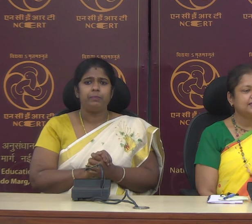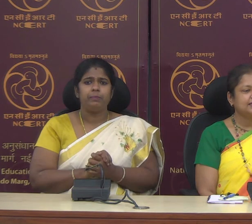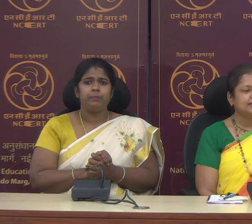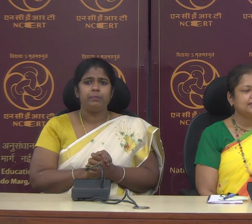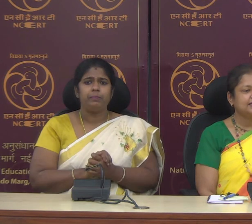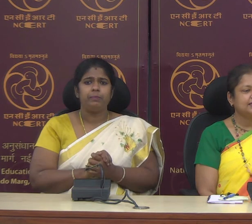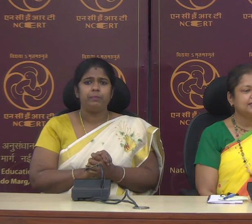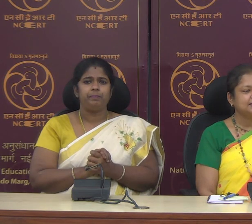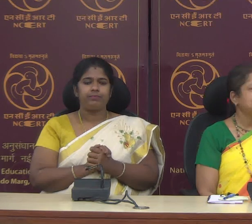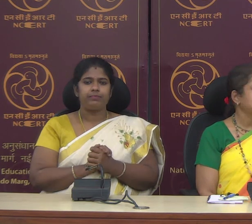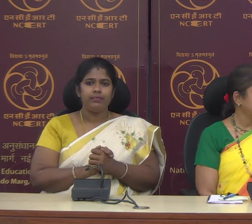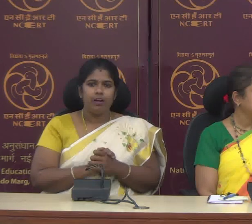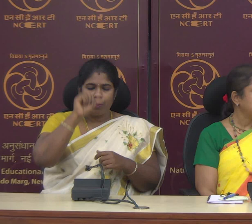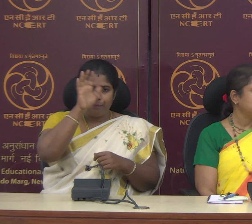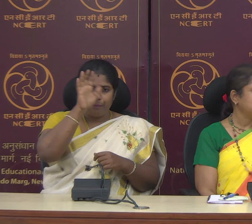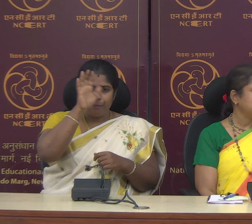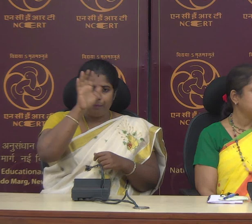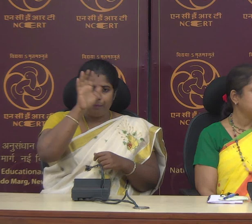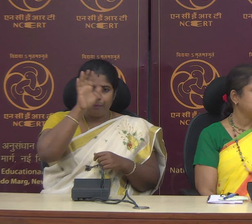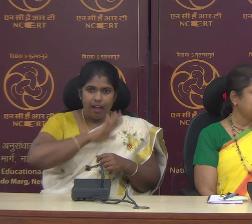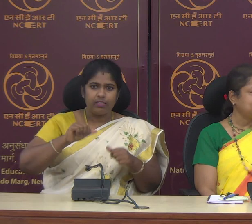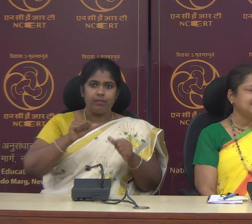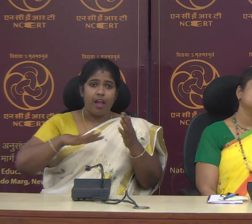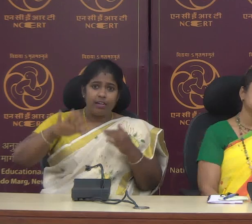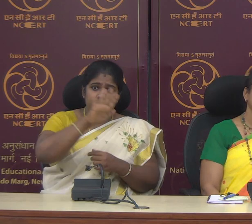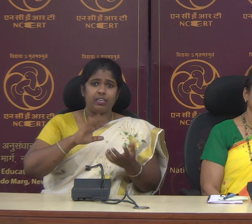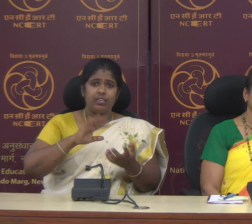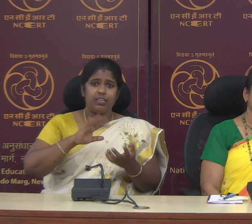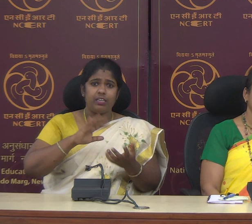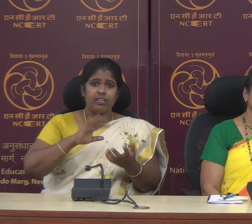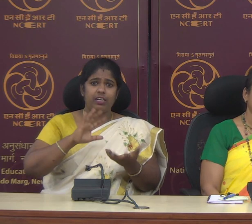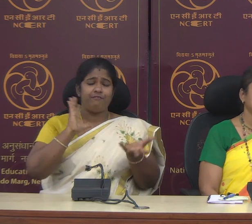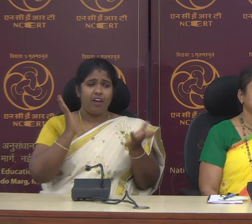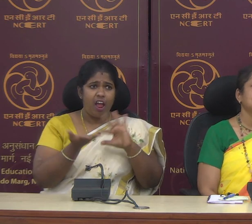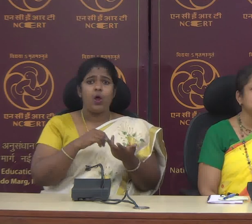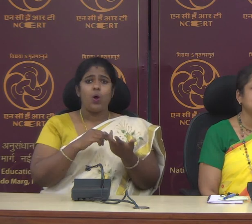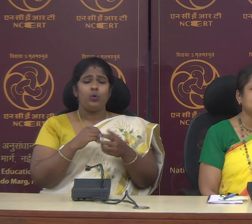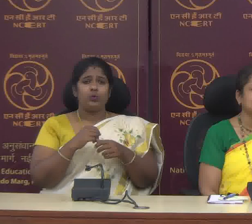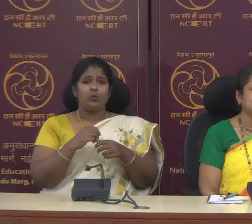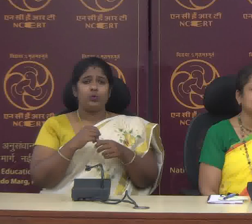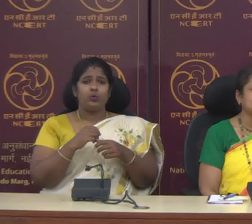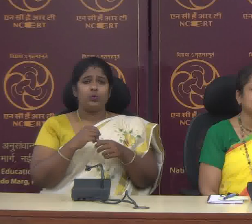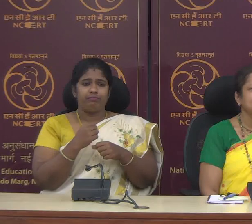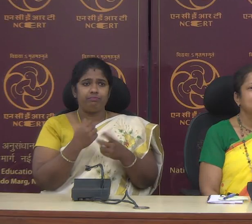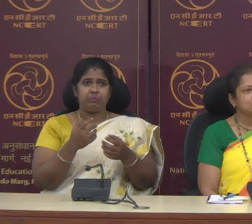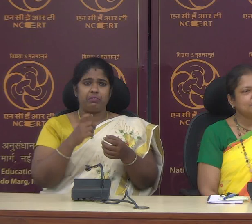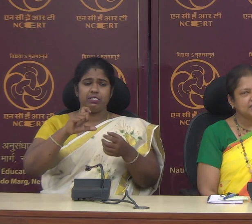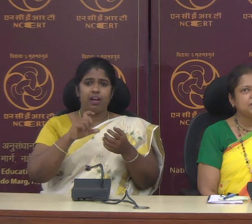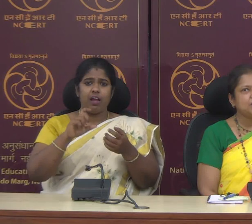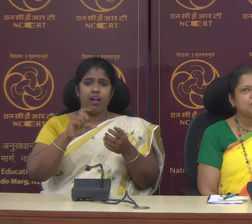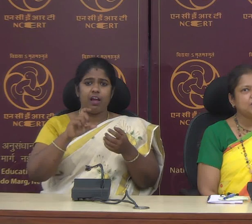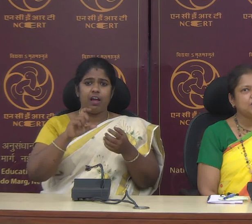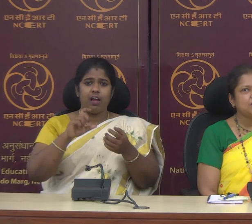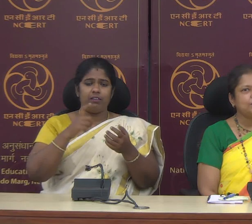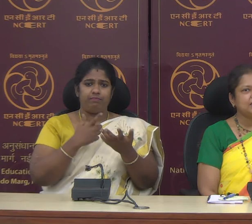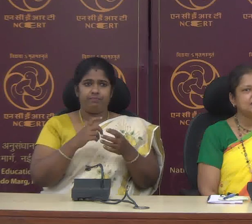आएगा, हम भारत एशिया से निकल के हम वर्ल्ड की भी बात करेंगे, फिर हम ज्योग्राफी की भी बात करेंगे, हम सिविक्स की भी बात करेंगे, तो